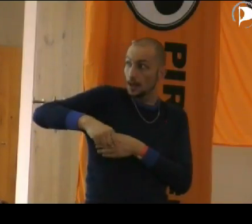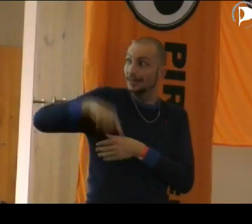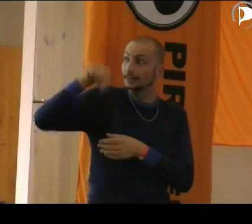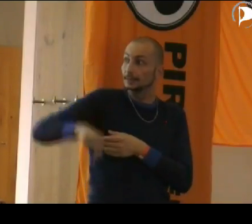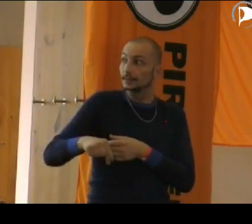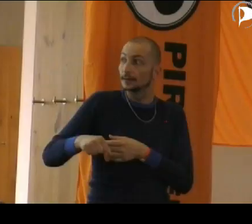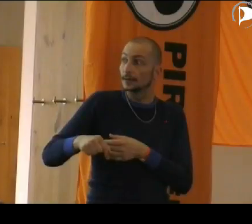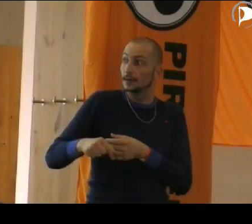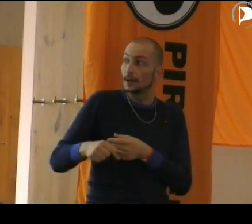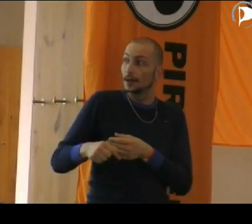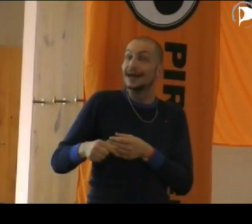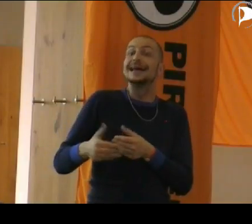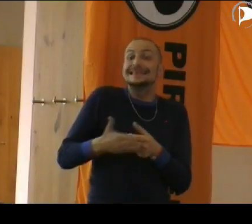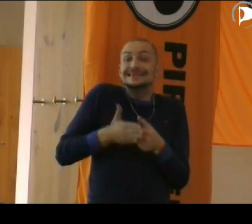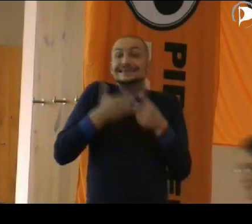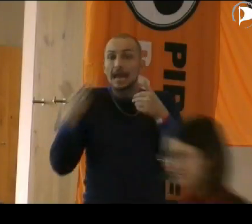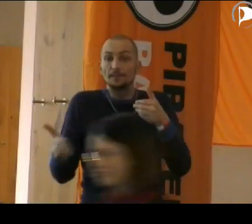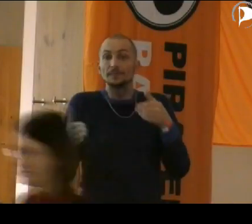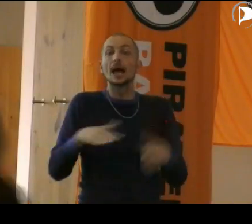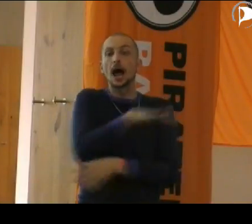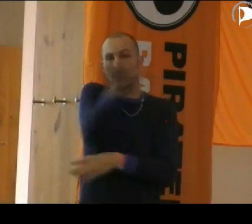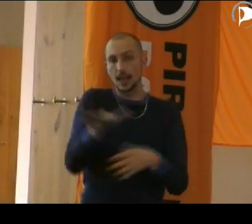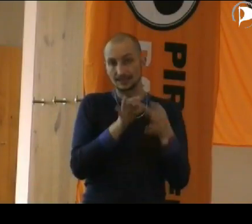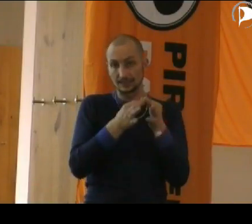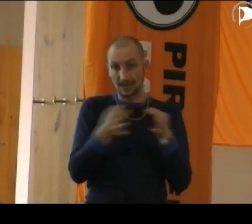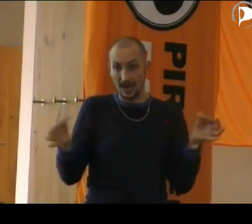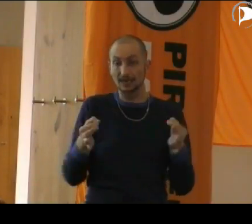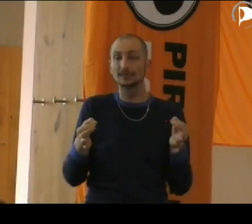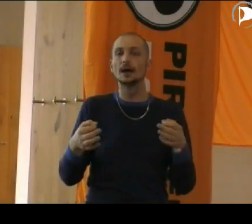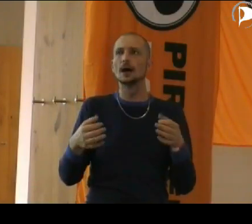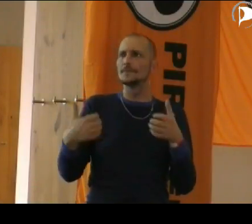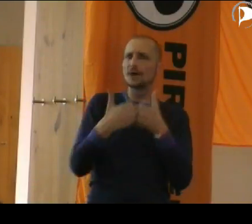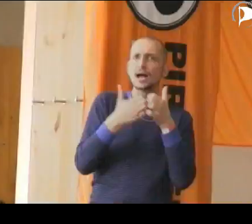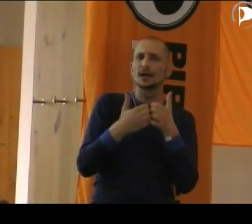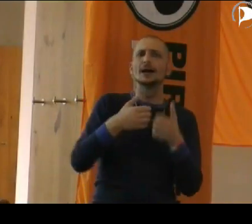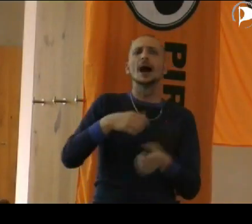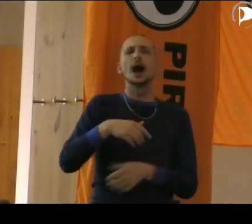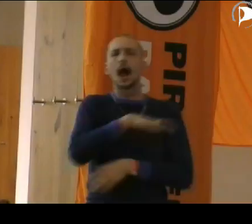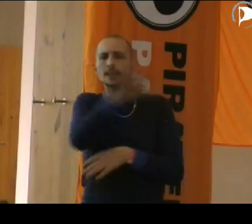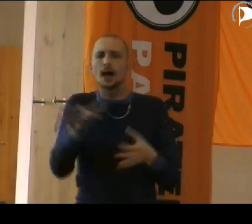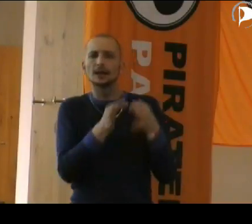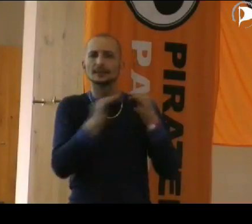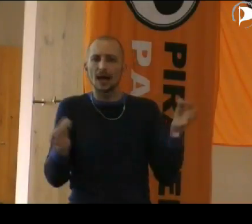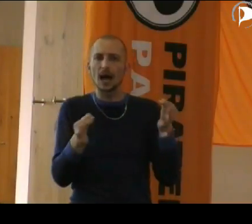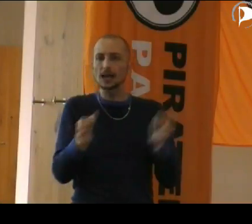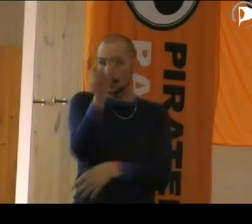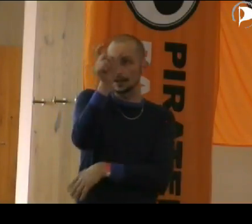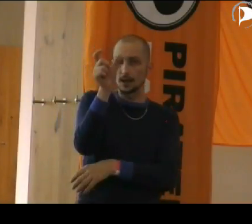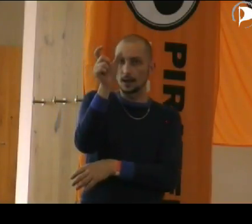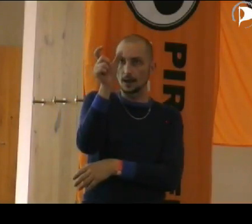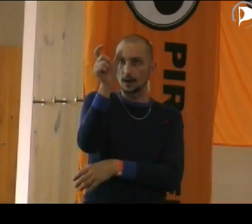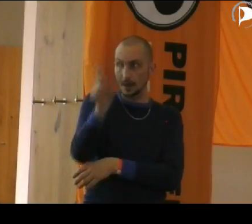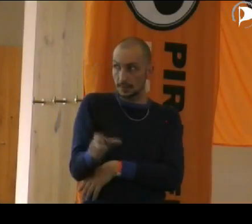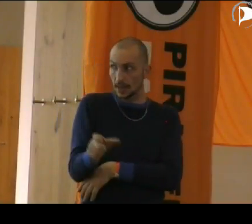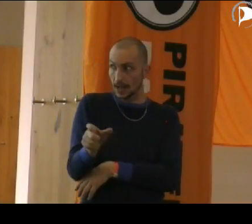nebenher neben dem landtagswahlkampf wo ich auch der landtagswahl kandidaten beiden halt war und wo